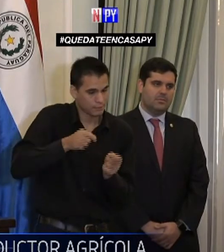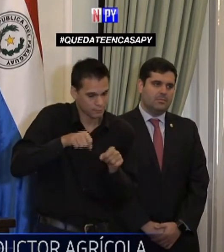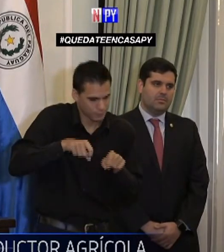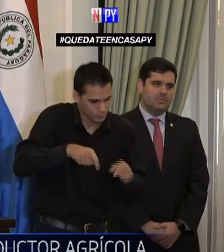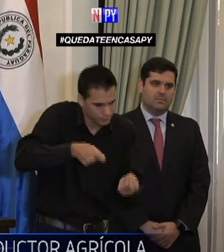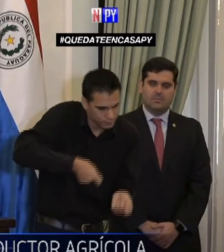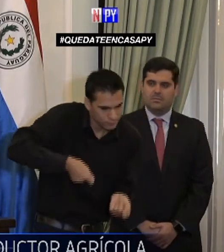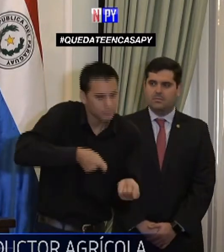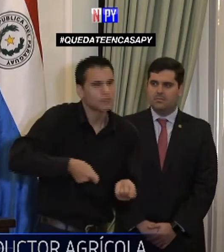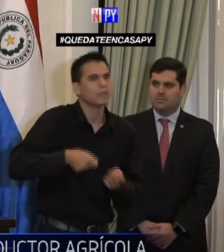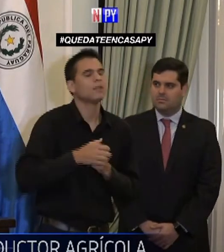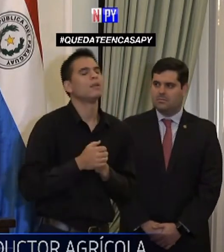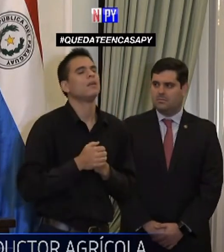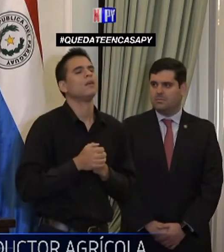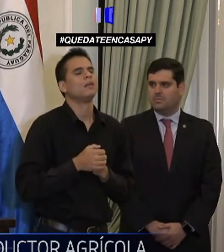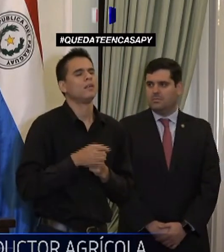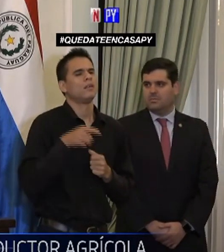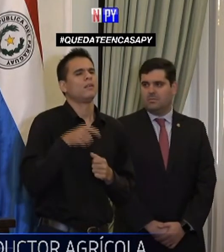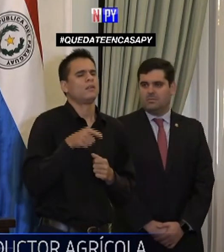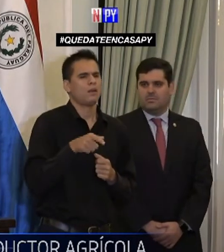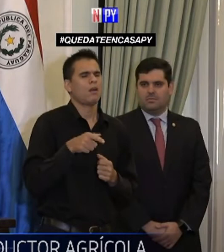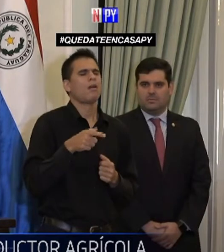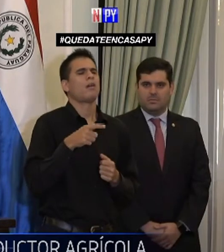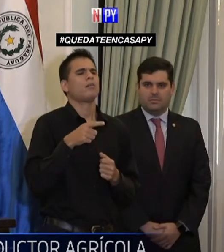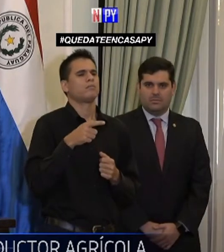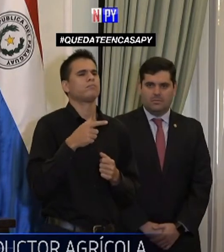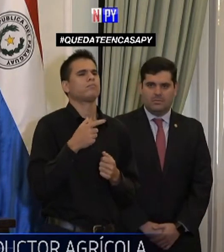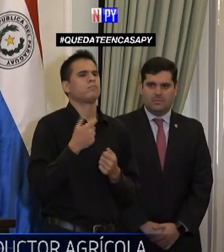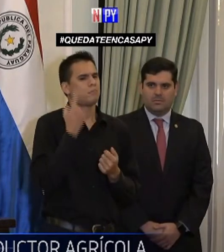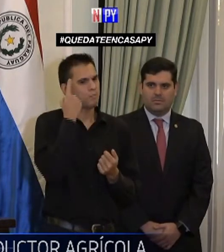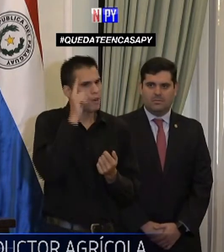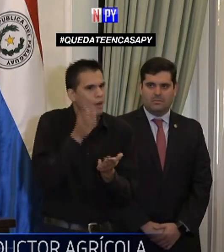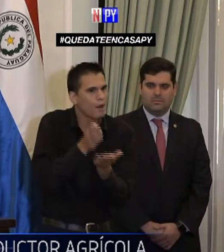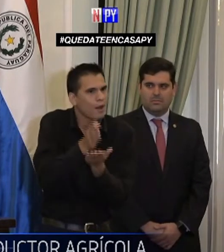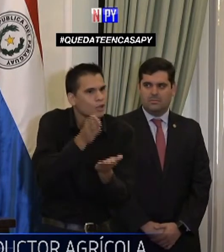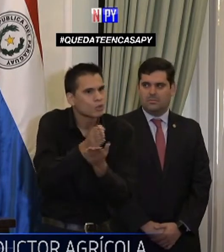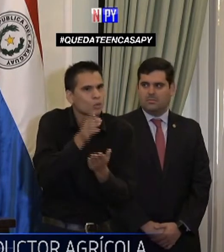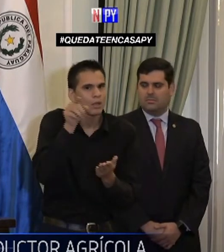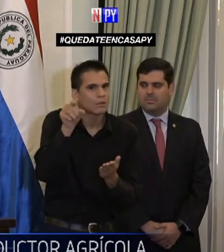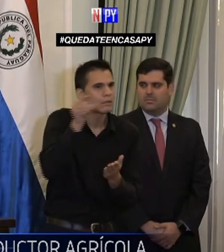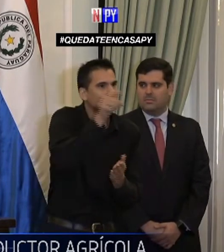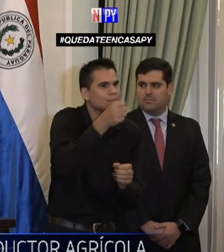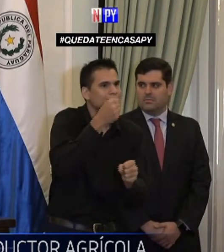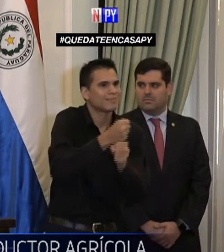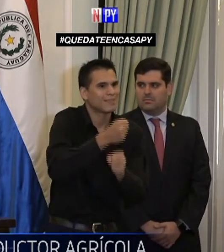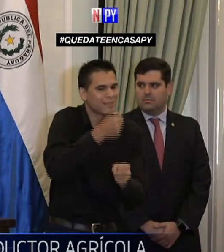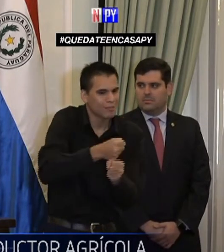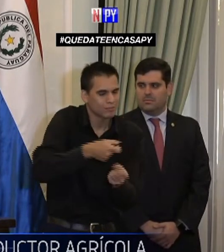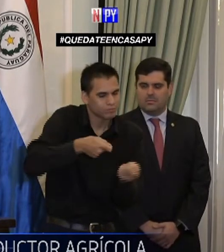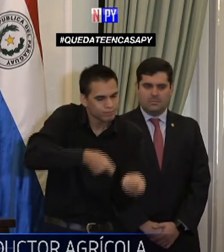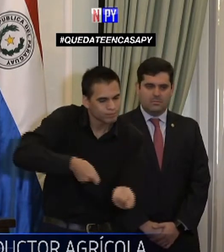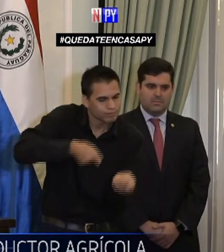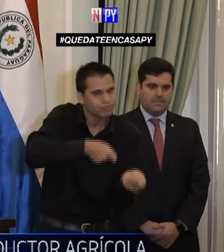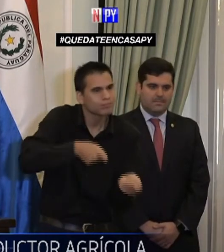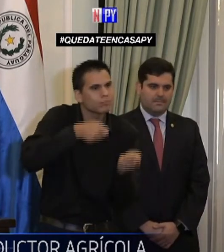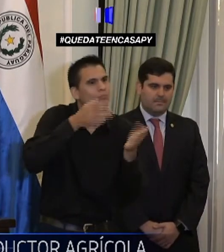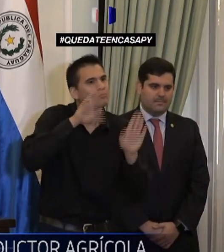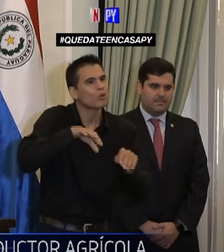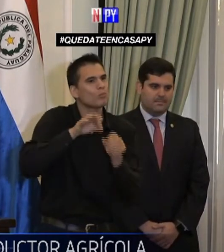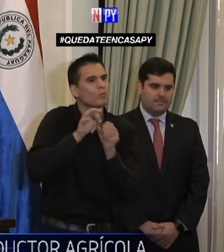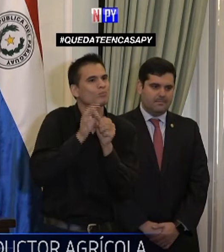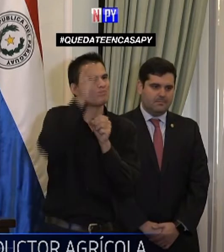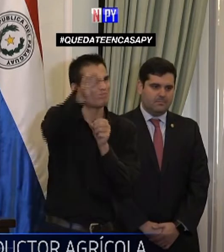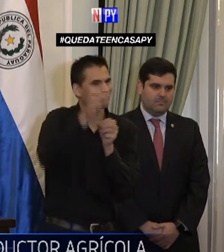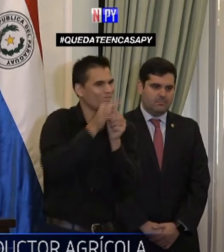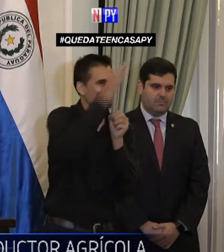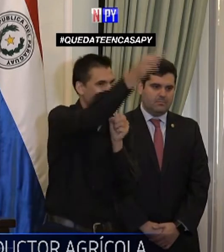de asistirle al sector productivo, en especial al sector de la agricultura familiar campesina,